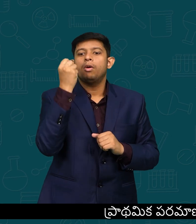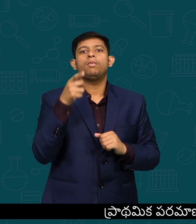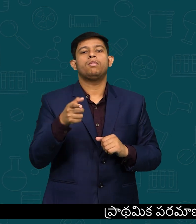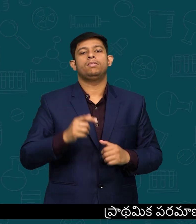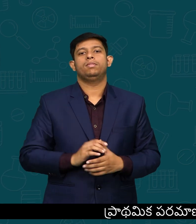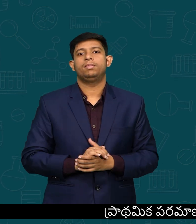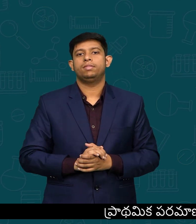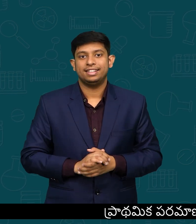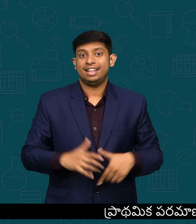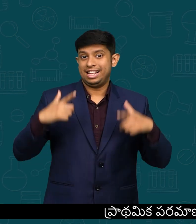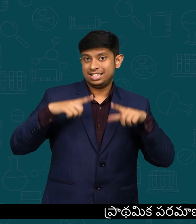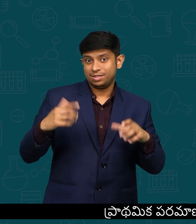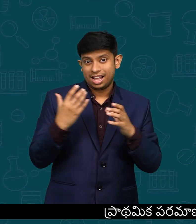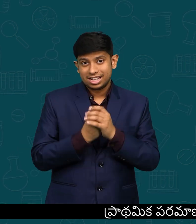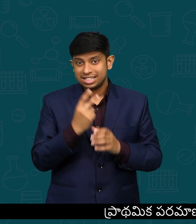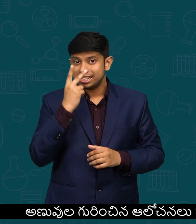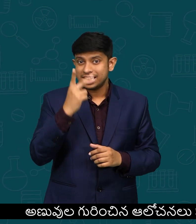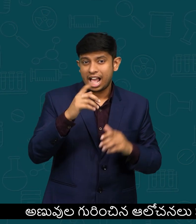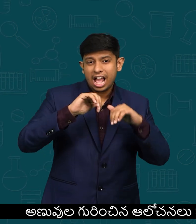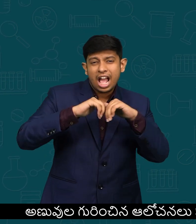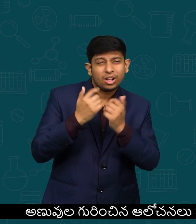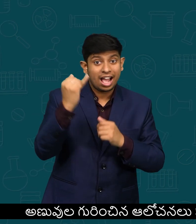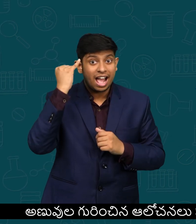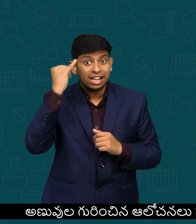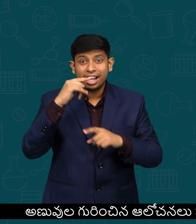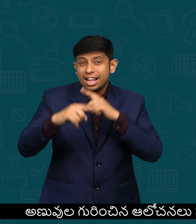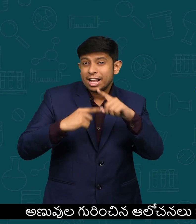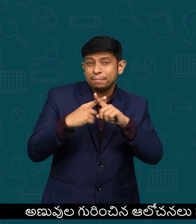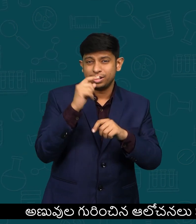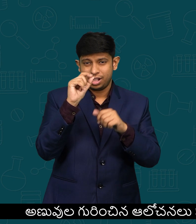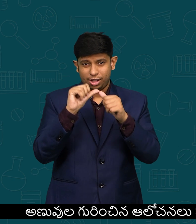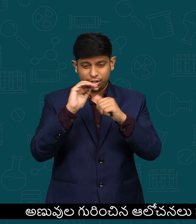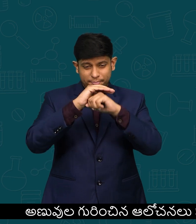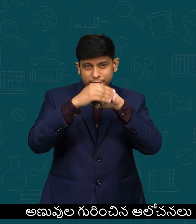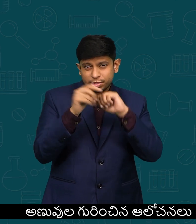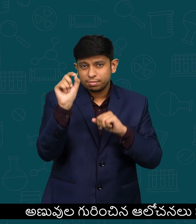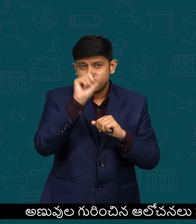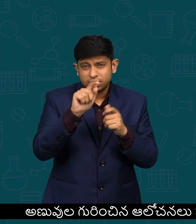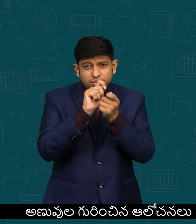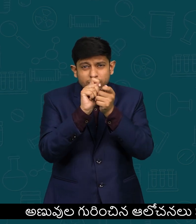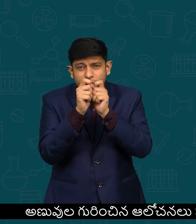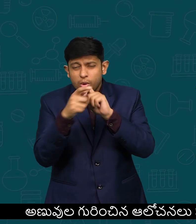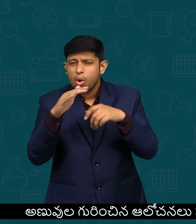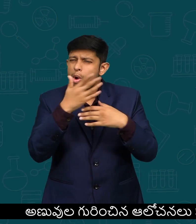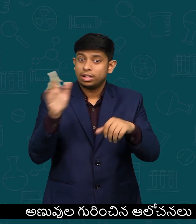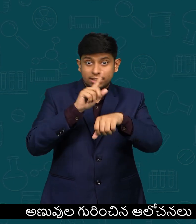ప్రాథమిక పరమాణు కణాల ఆవిష్కరణతో అణువుల గురించిన ఆలోచనలు కాలక్రమేణా ఎలా మారతాయో చూద్దాం.